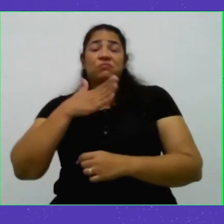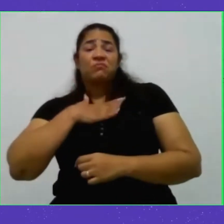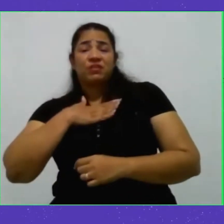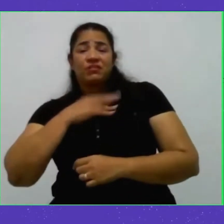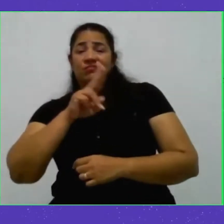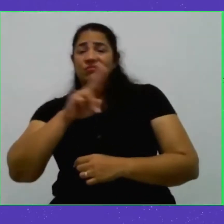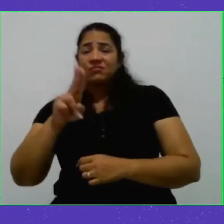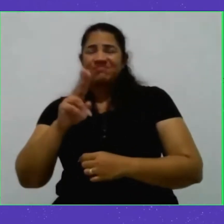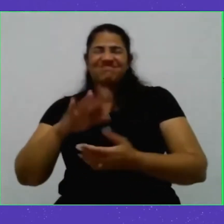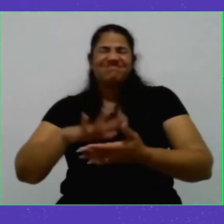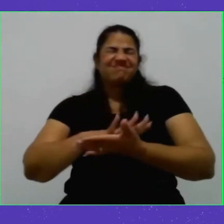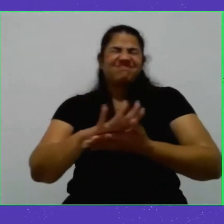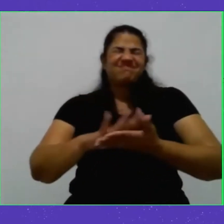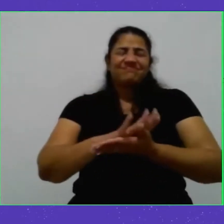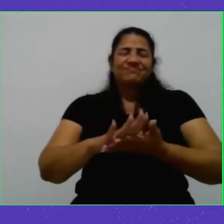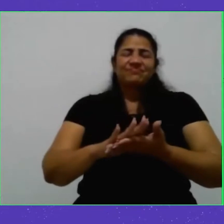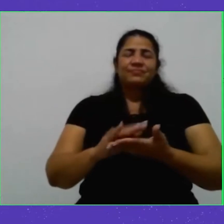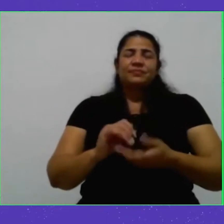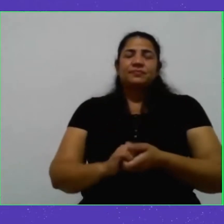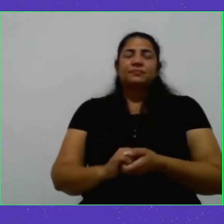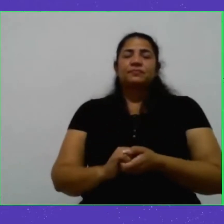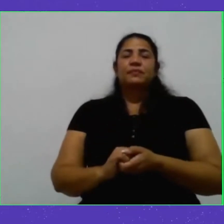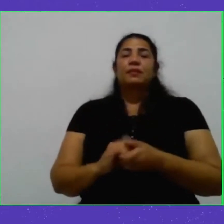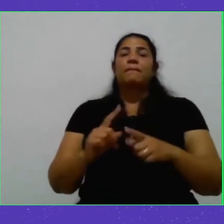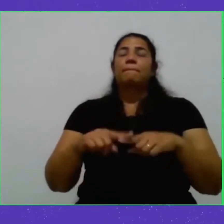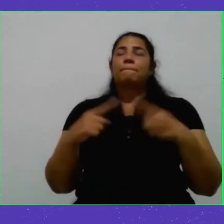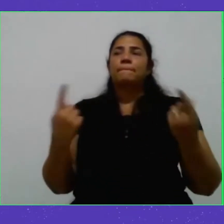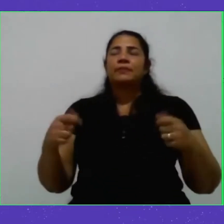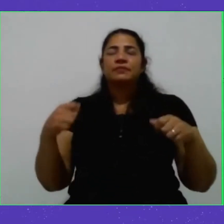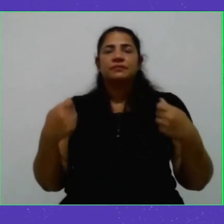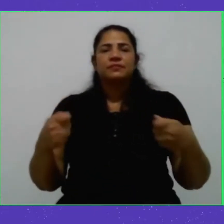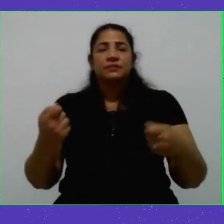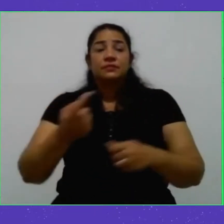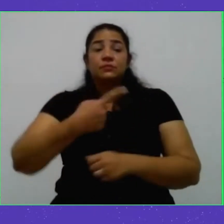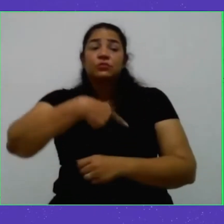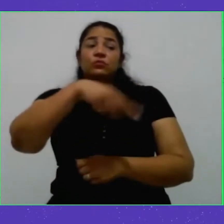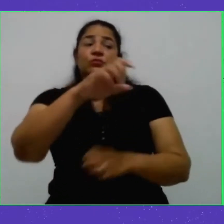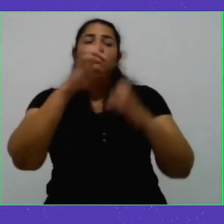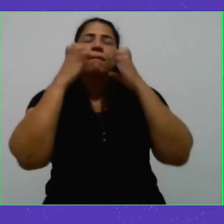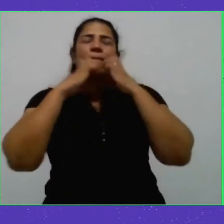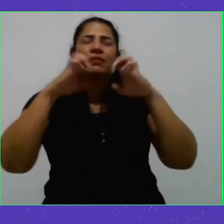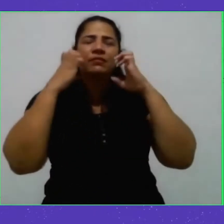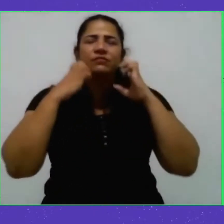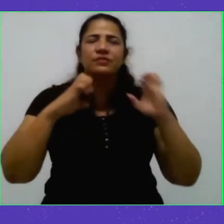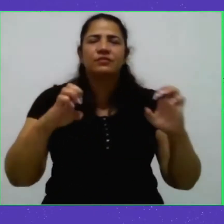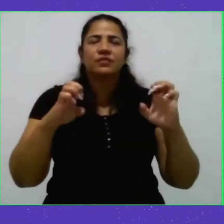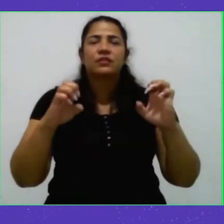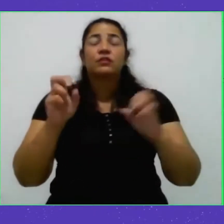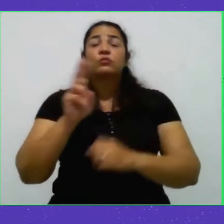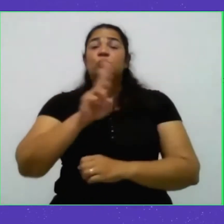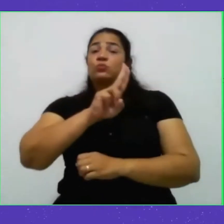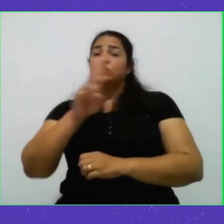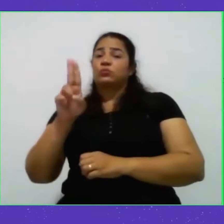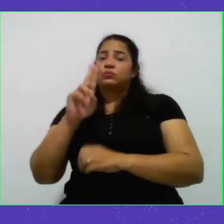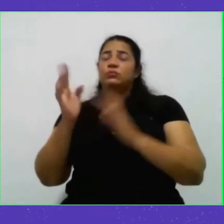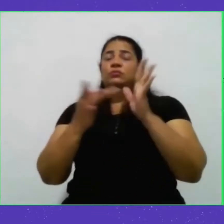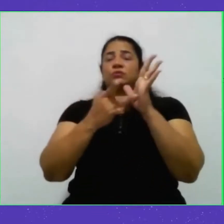nós saímos em nome de Jesus. E esse Jesus que conversou com